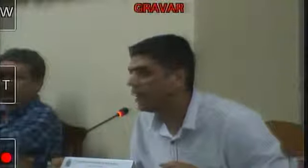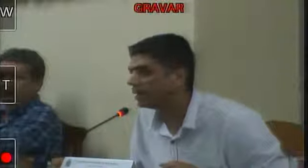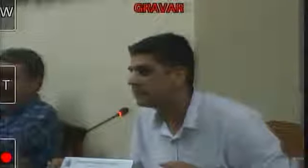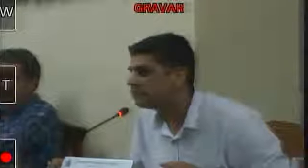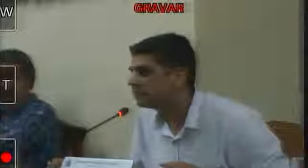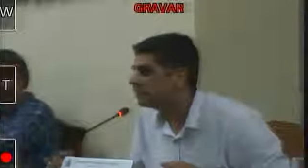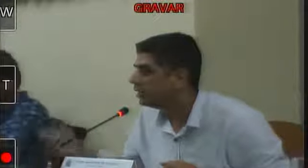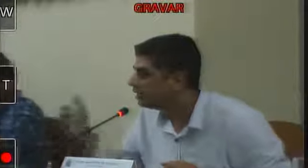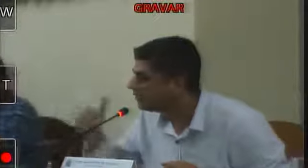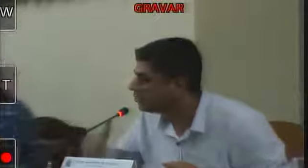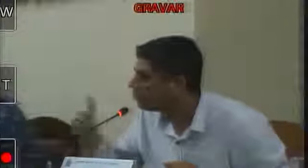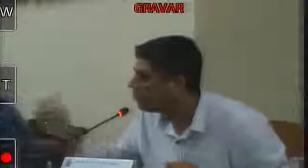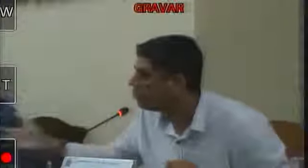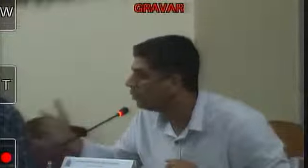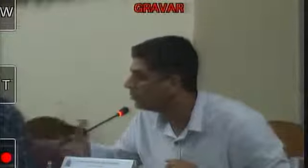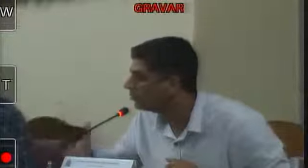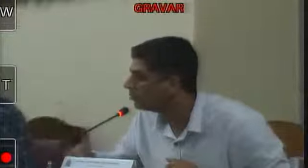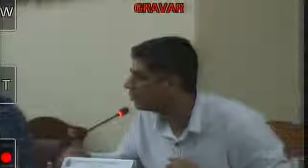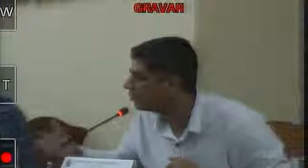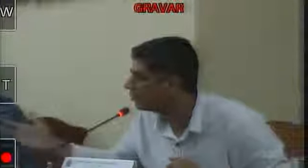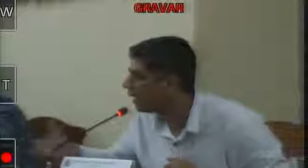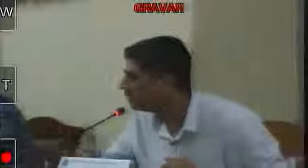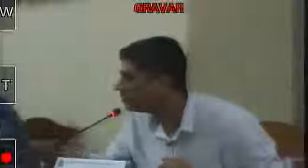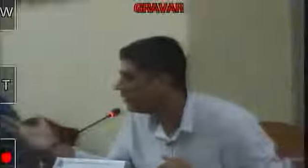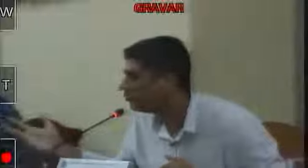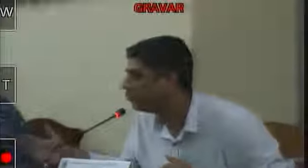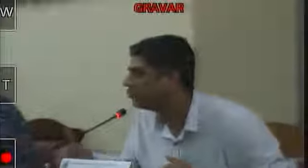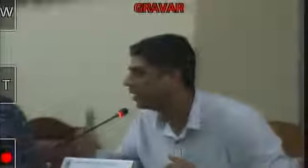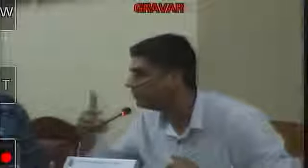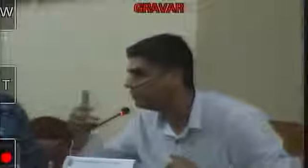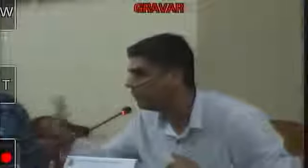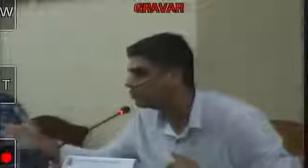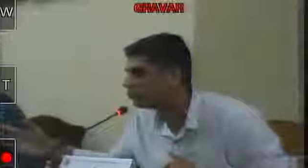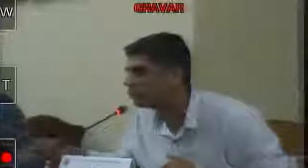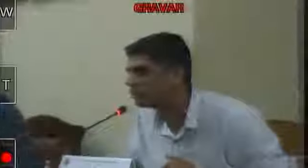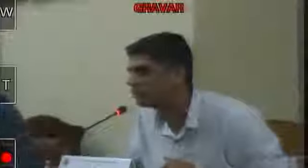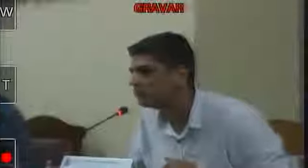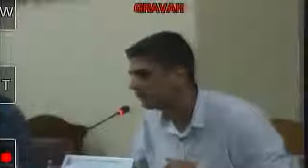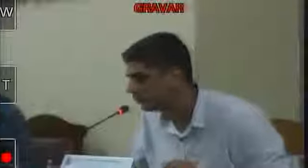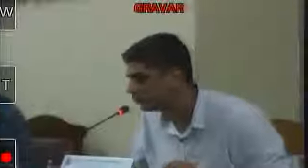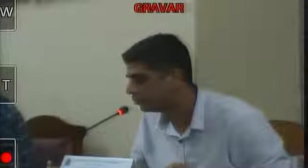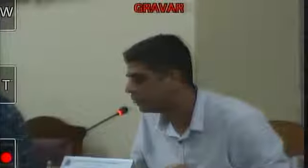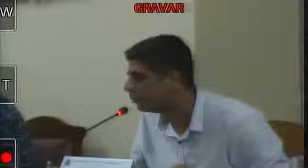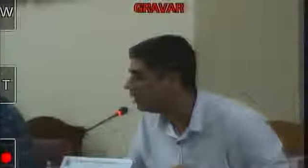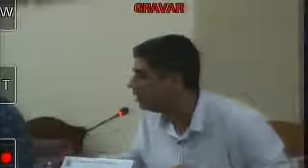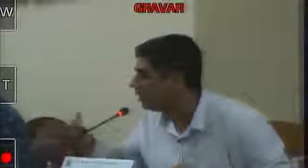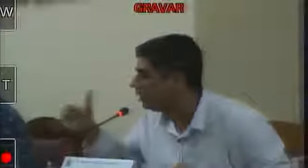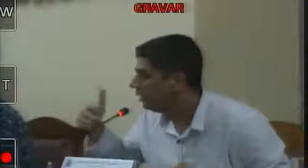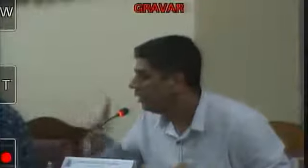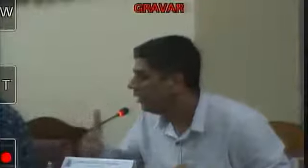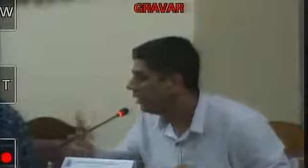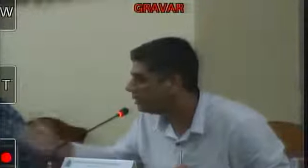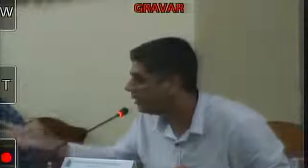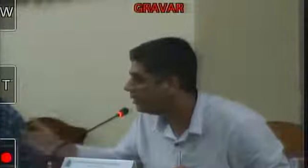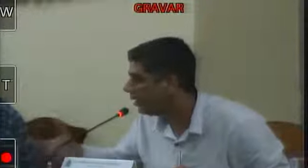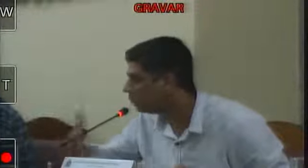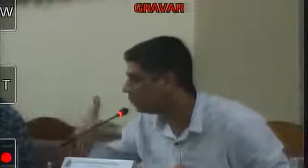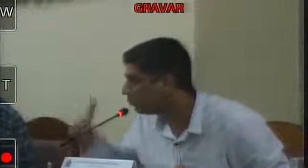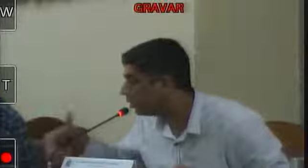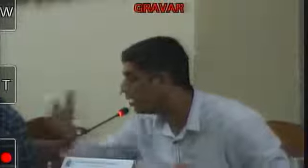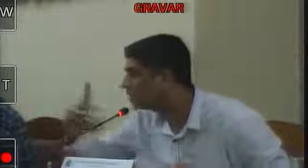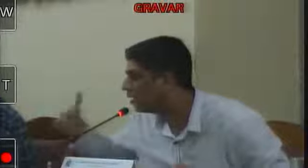fora as ações que sejam com boas intenções de parte de quem for, de quem estiver na estrutura administrativa da prefeitura. Então,